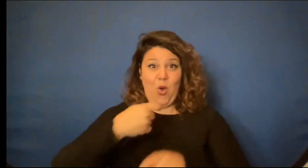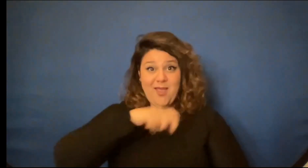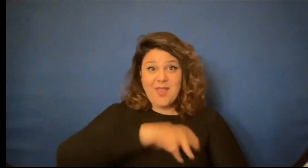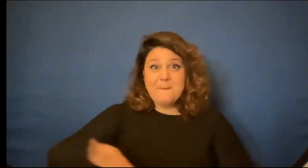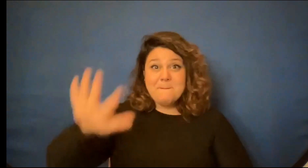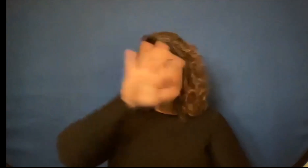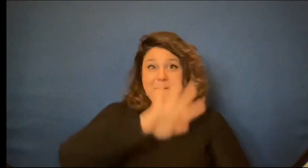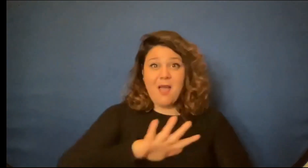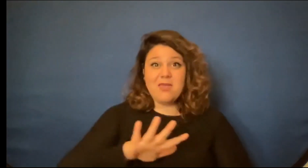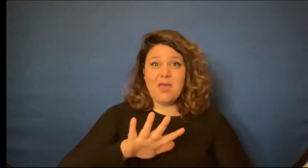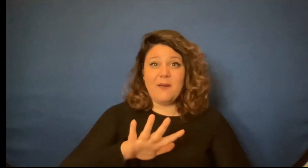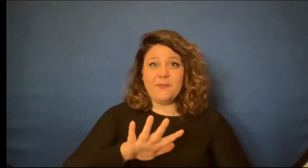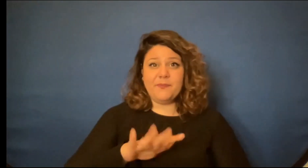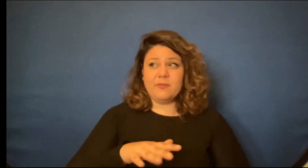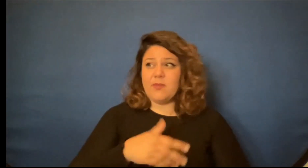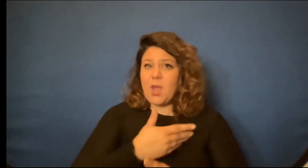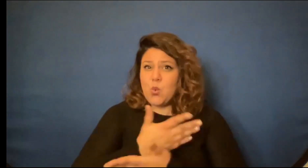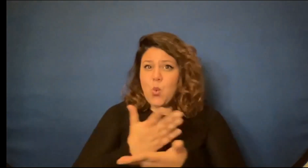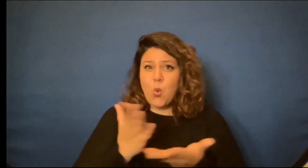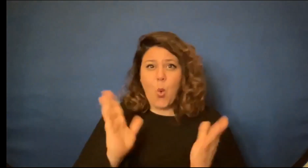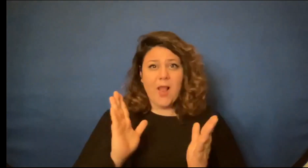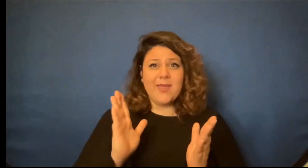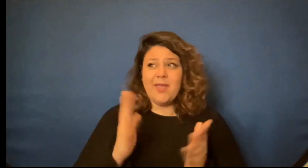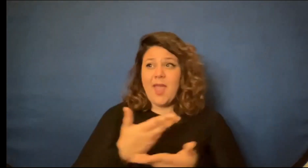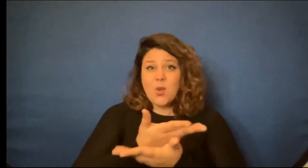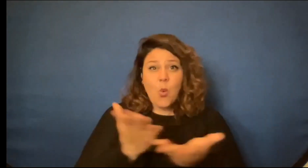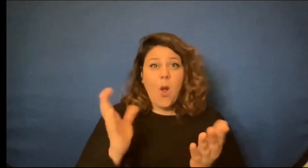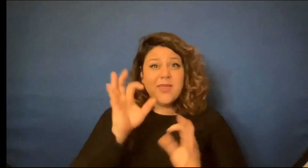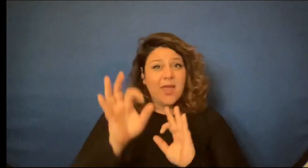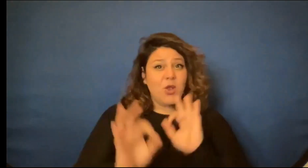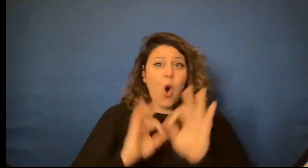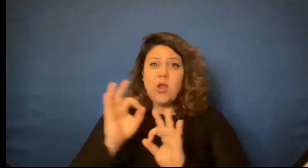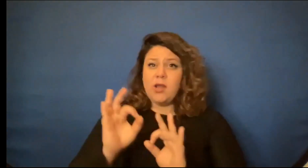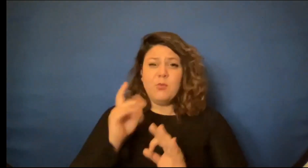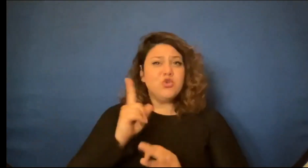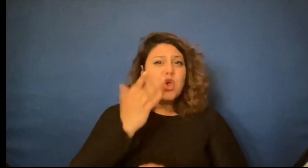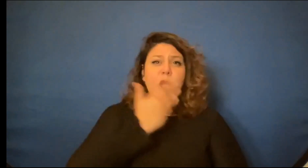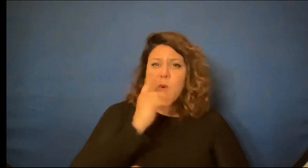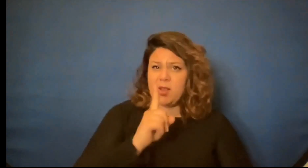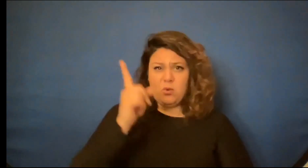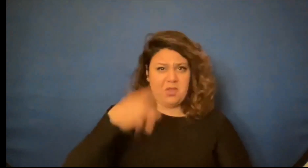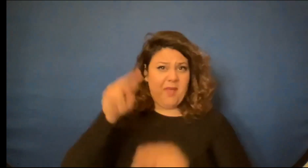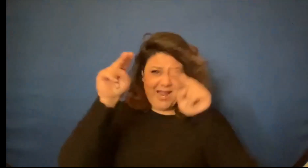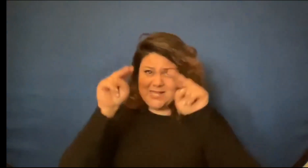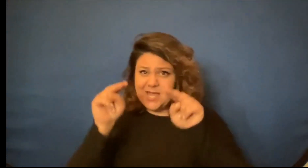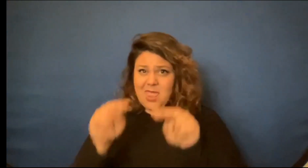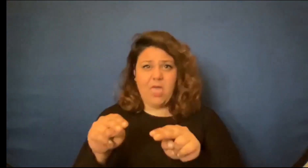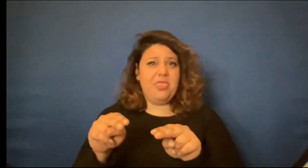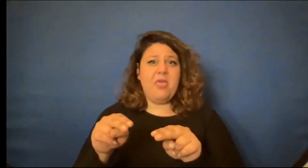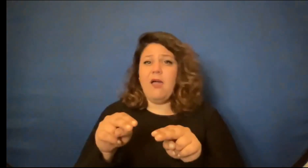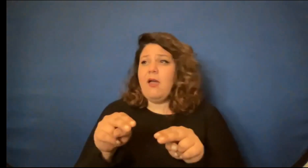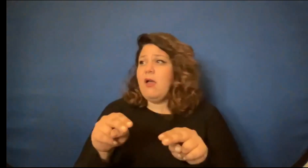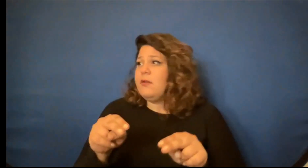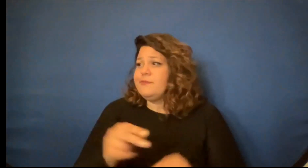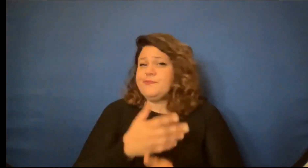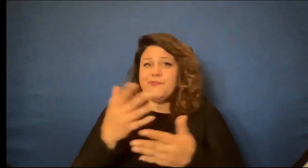en cualquier estamento, Luis, no solamente en las escuelas, en las residencias, o sea, la ratio